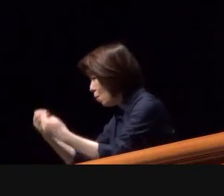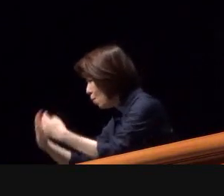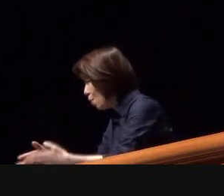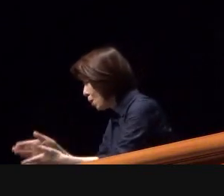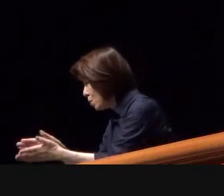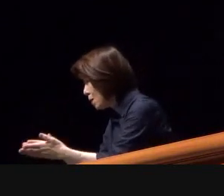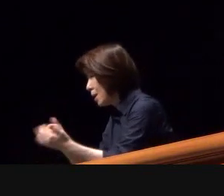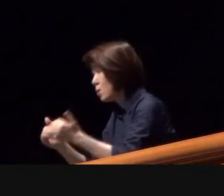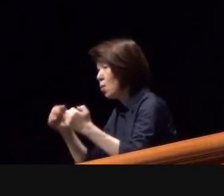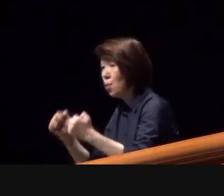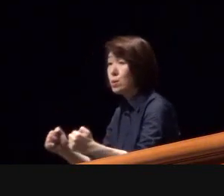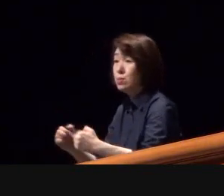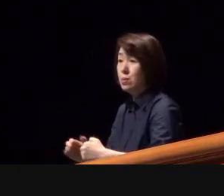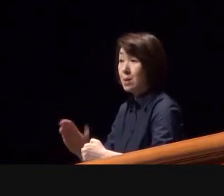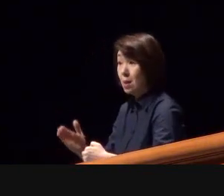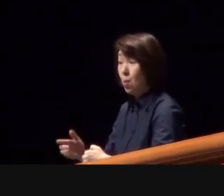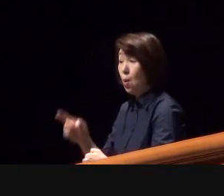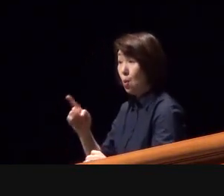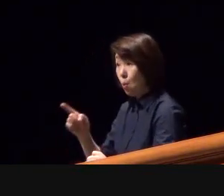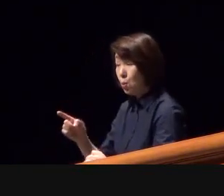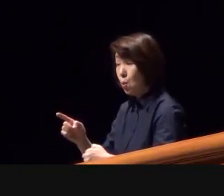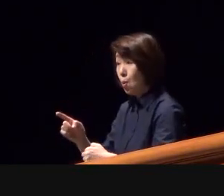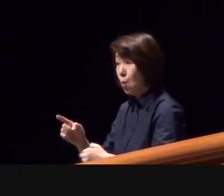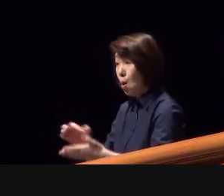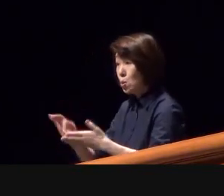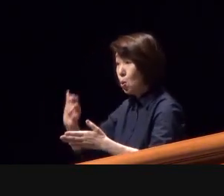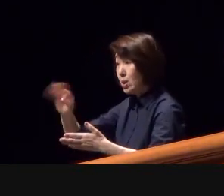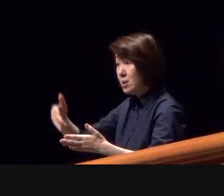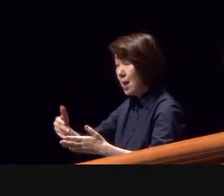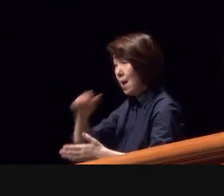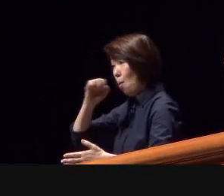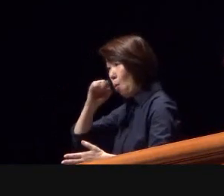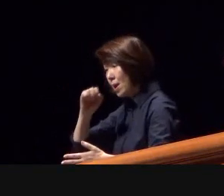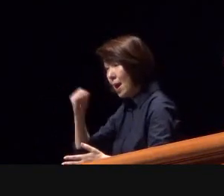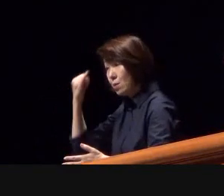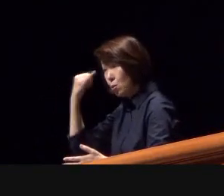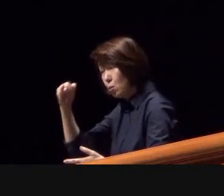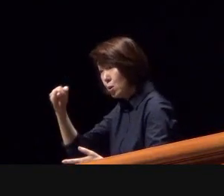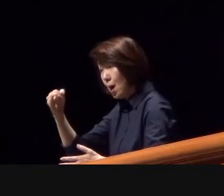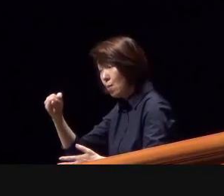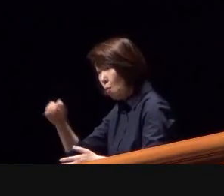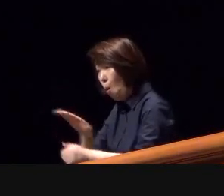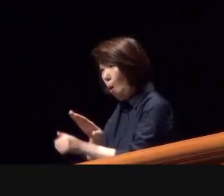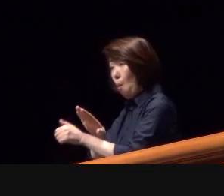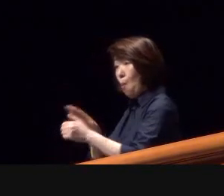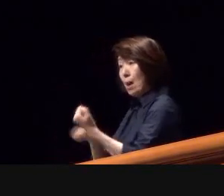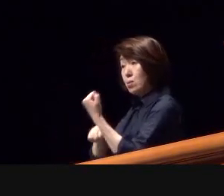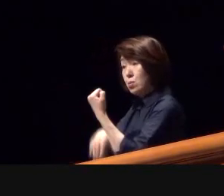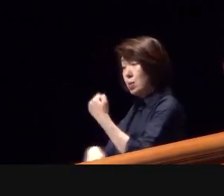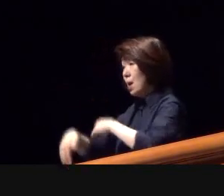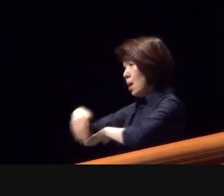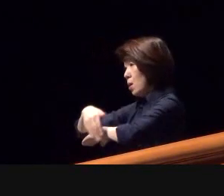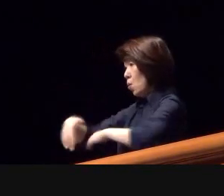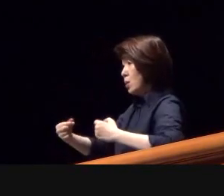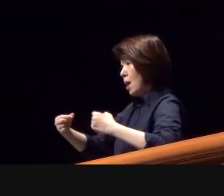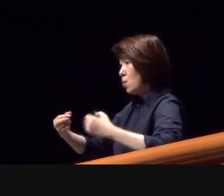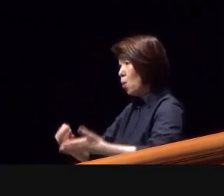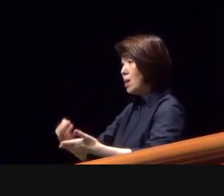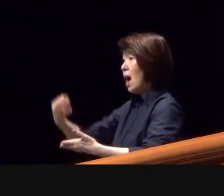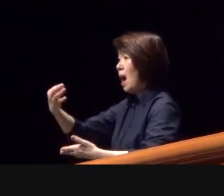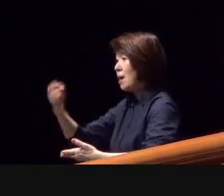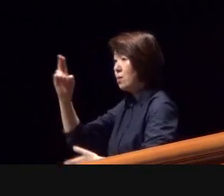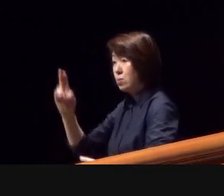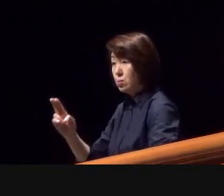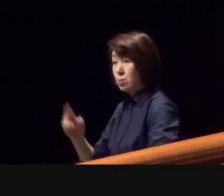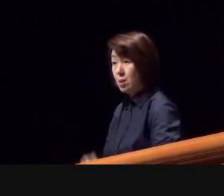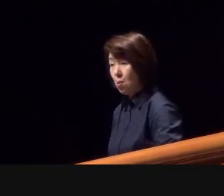人々、これを一つの後ろ盾として、消費税増税予定通りやるでしょう。これは